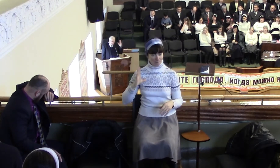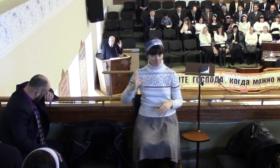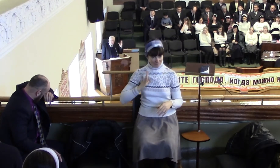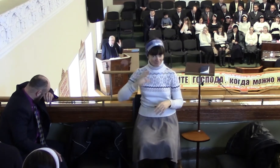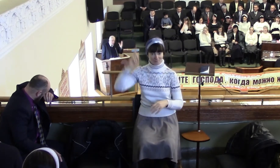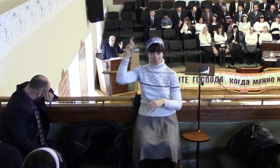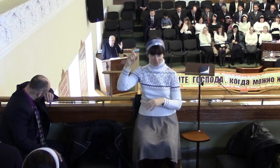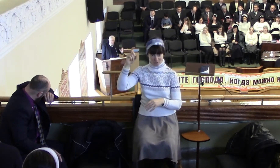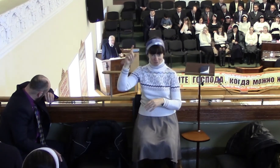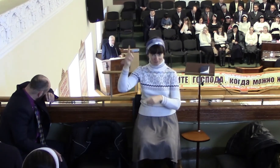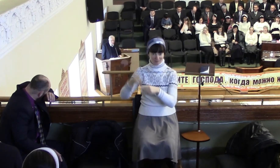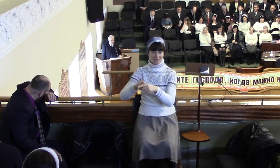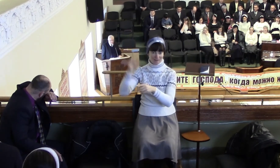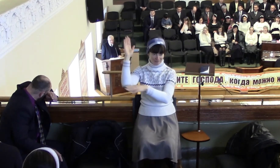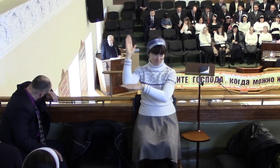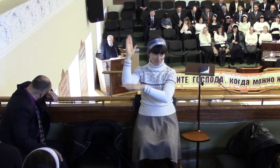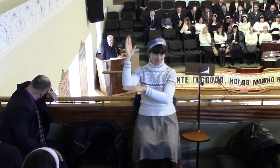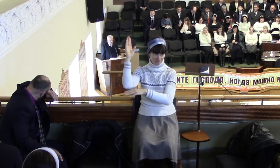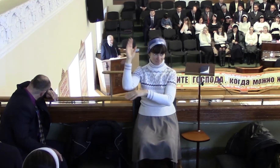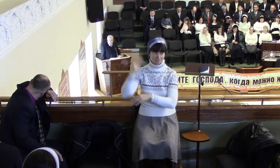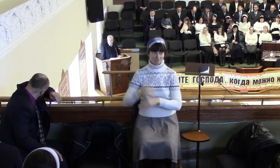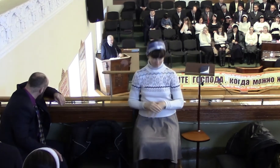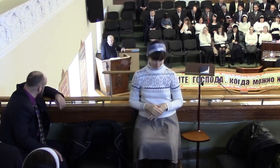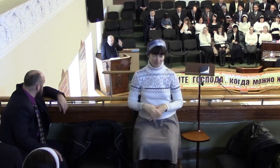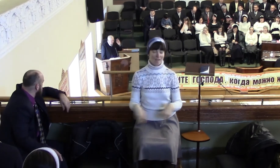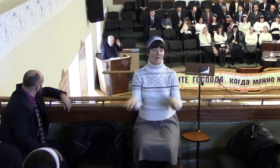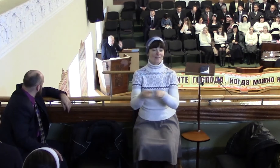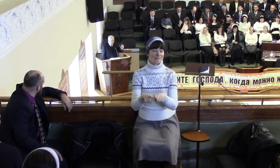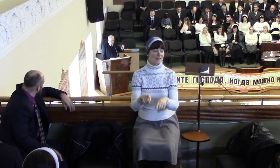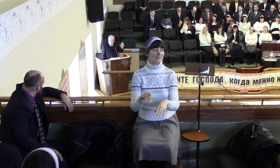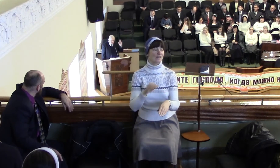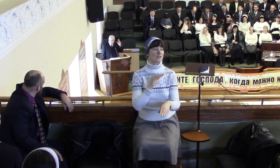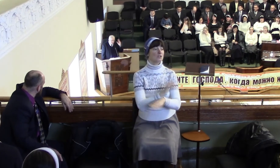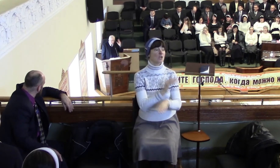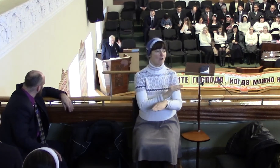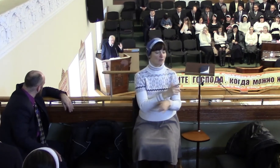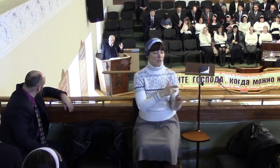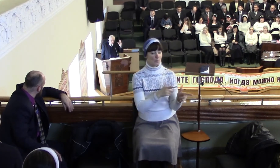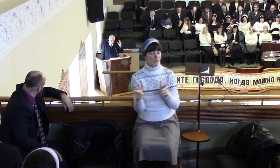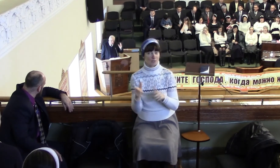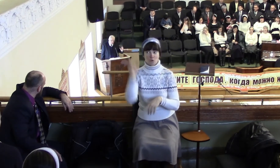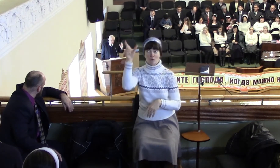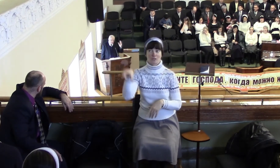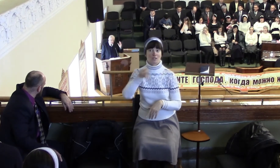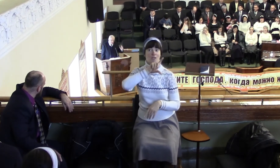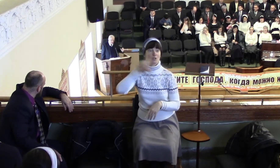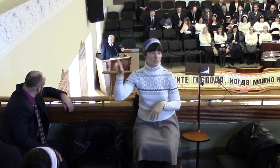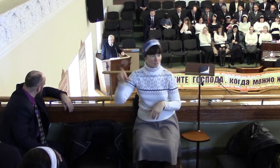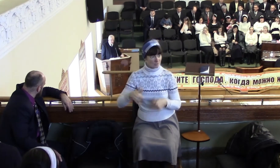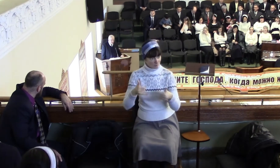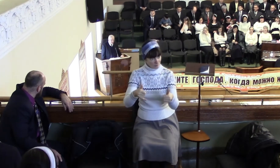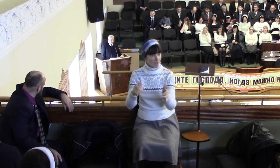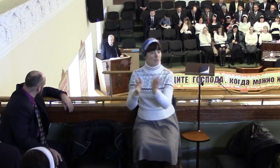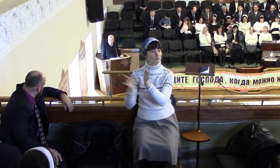Дьявол приготовил крест для Иисуса Христа, но на кресте был поражен